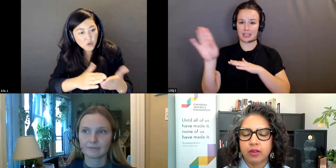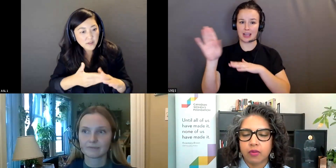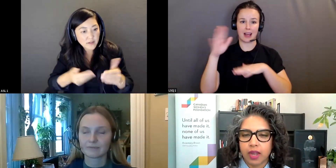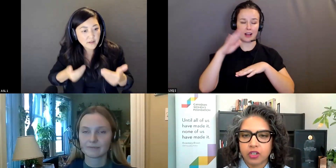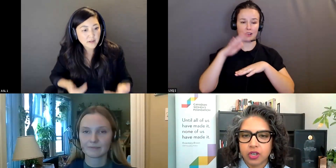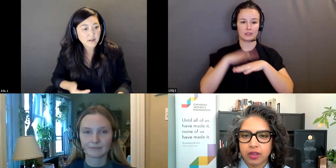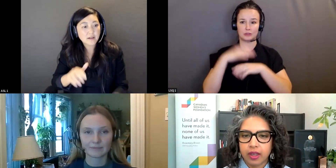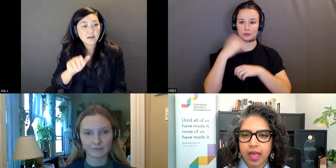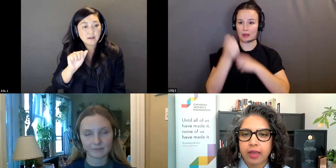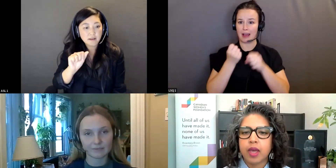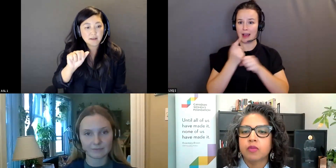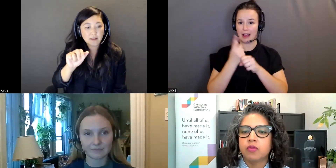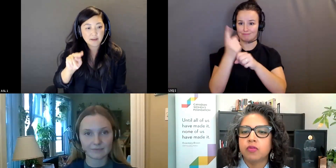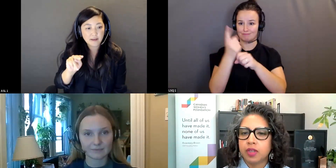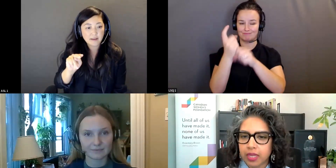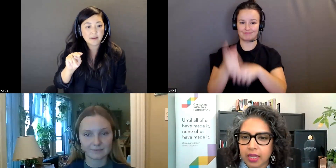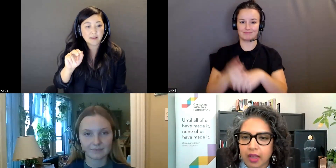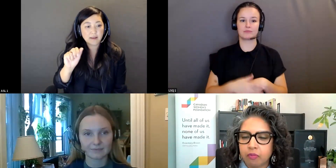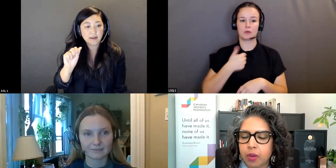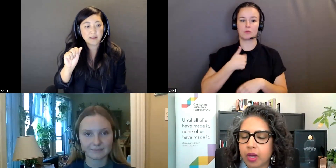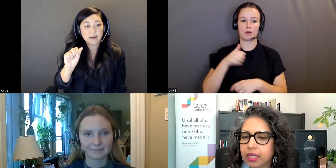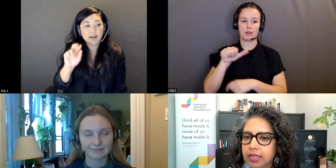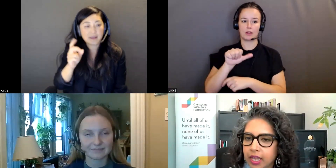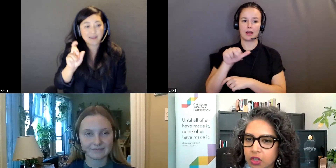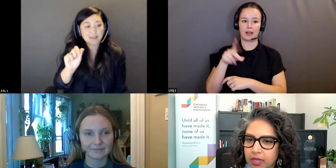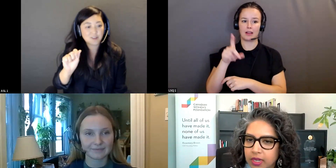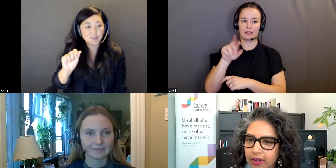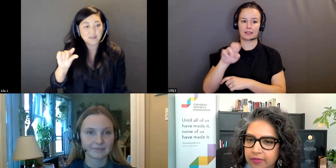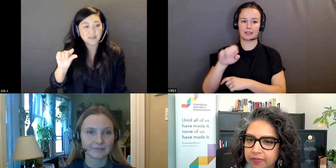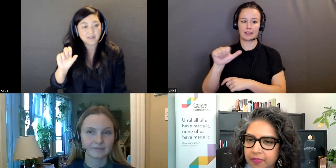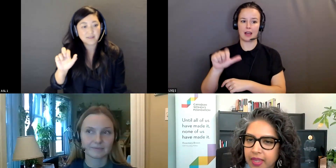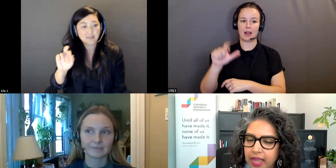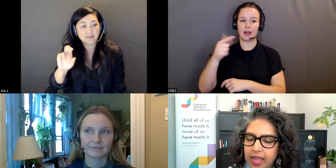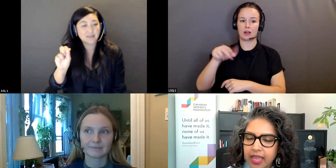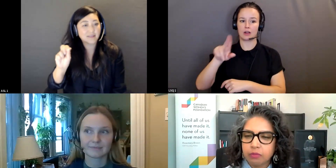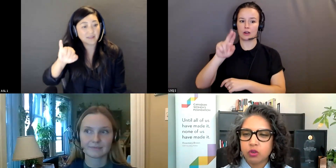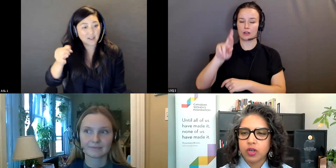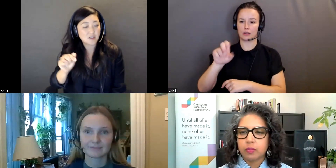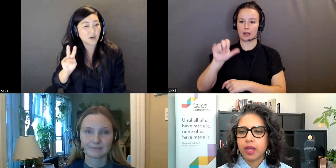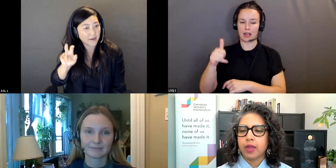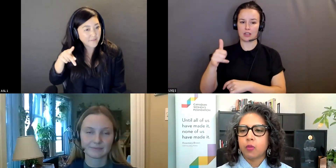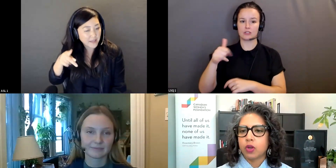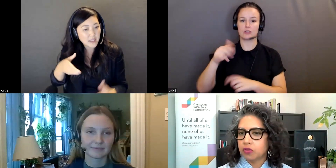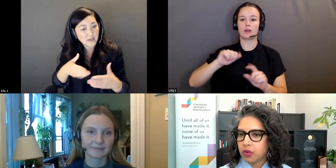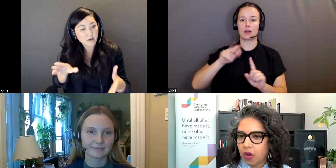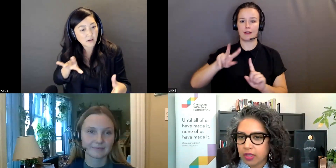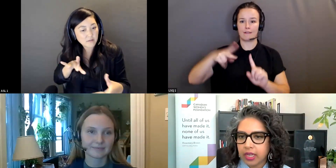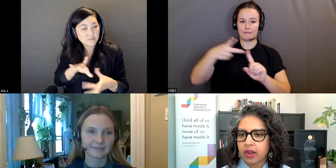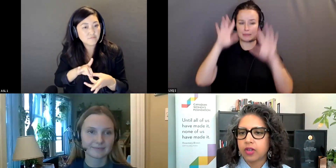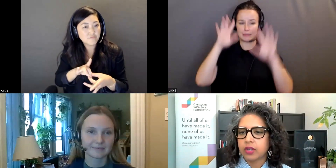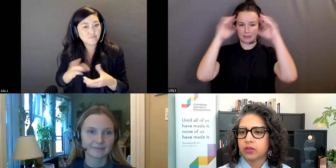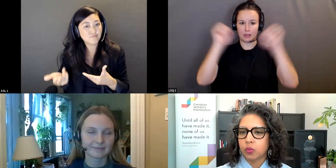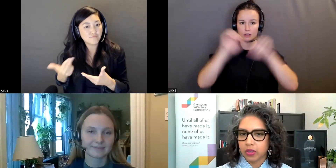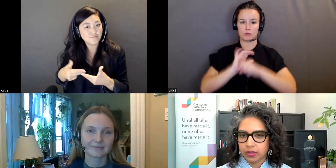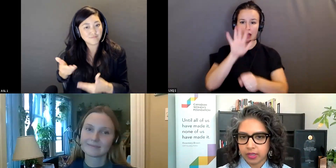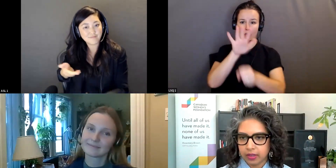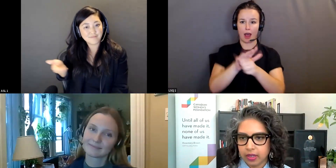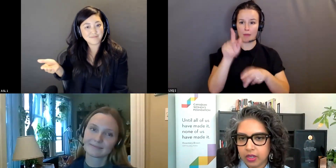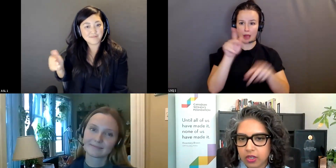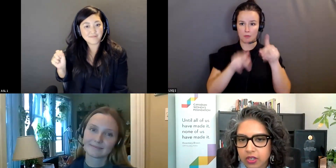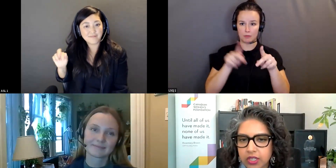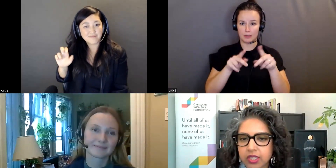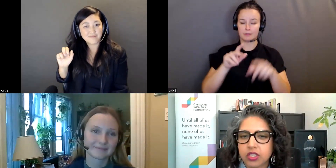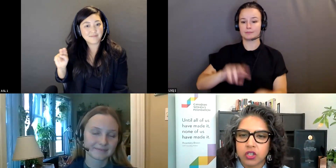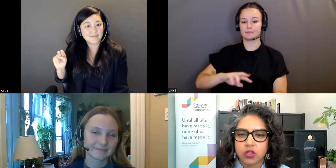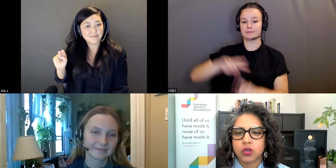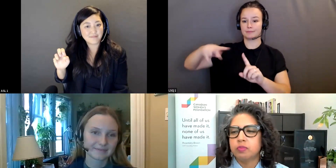joindre à nous de votre communauté. Je suis Andrea Gunraj. Je suis la vice-présidente de l'engagement public et je suis accompagnée